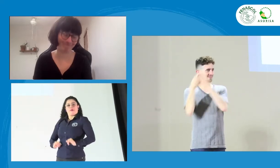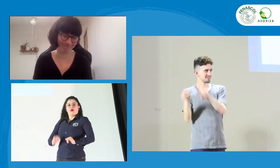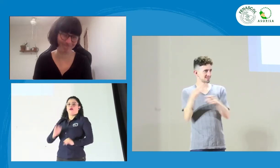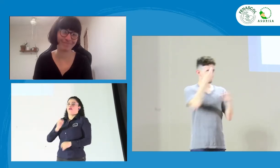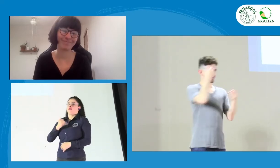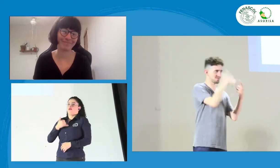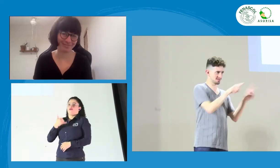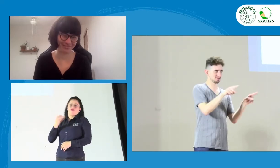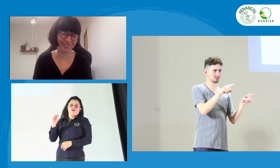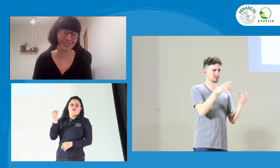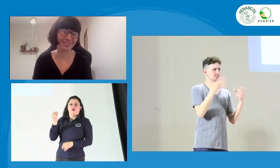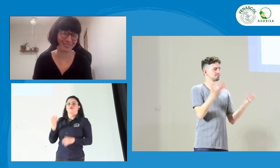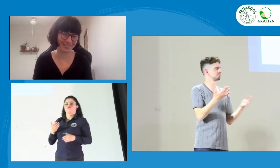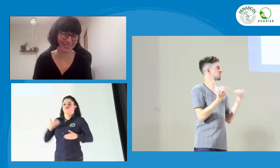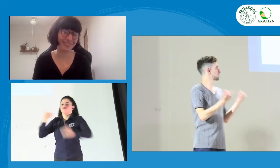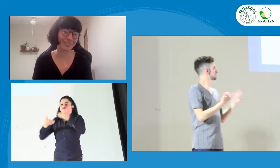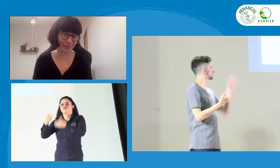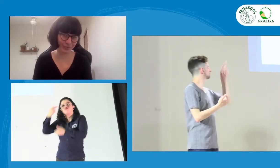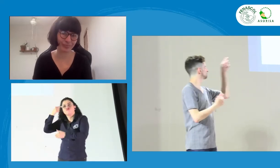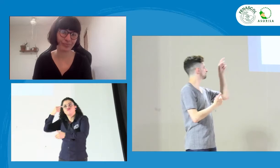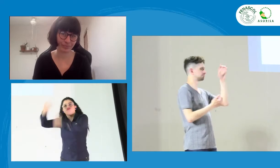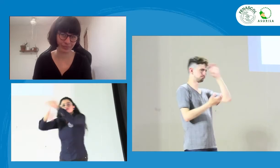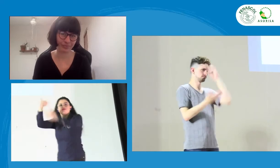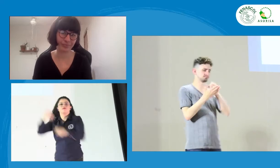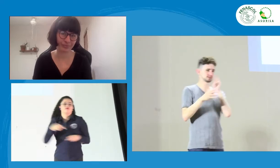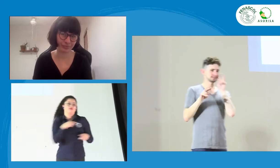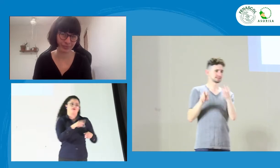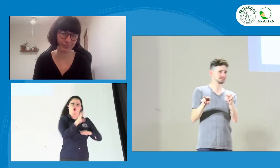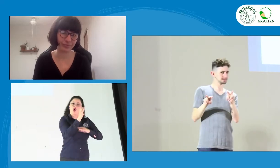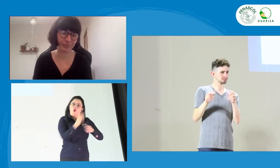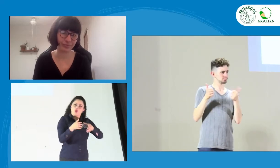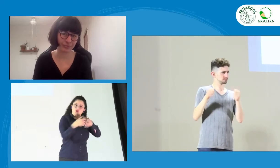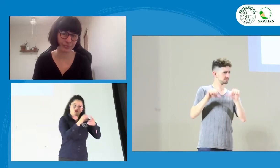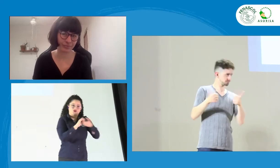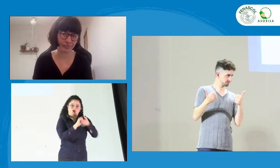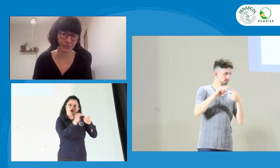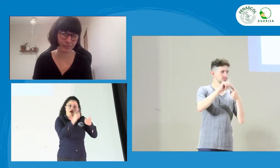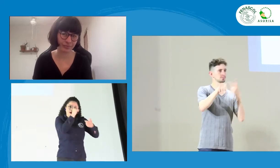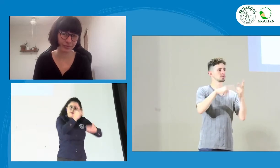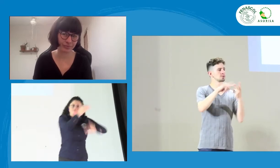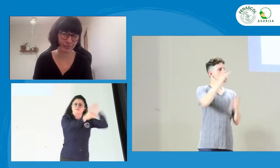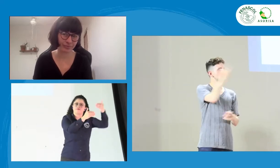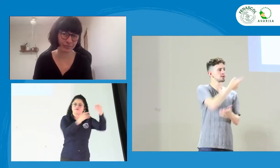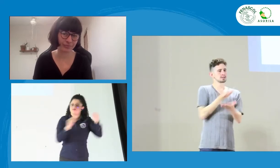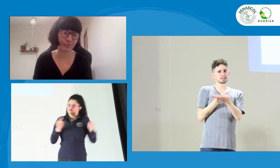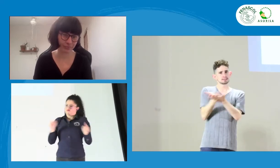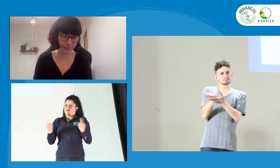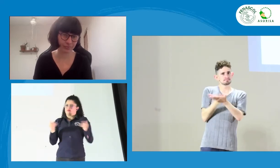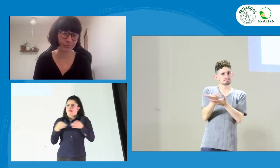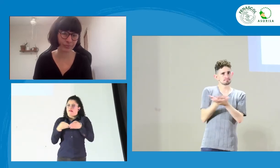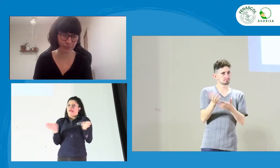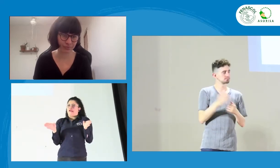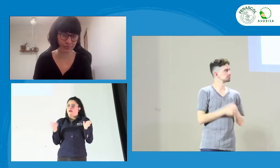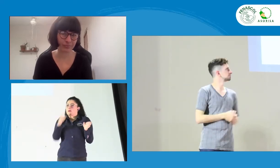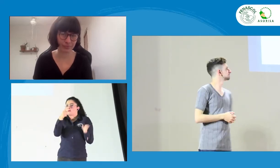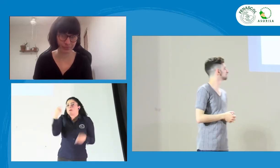Ahí su pensamiento es diferente. Nos hablas, ¿cuál es su opinión? ¿Eso está bien? Y también es, ¿qué